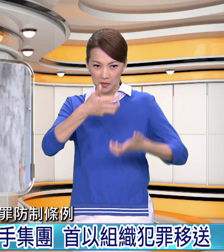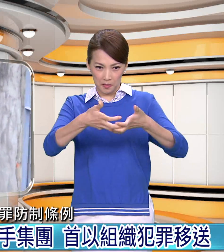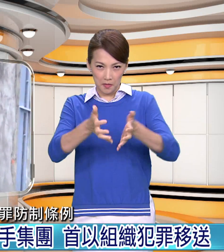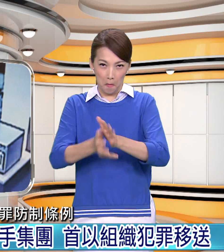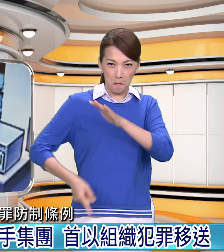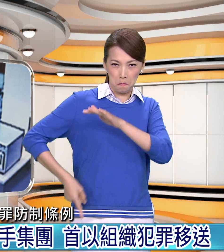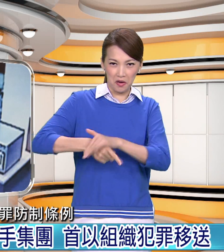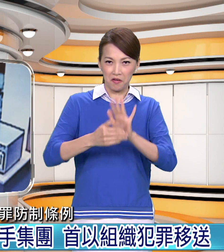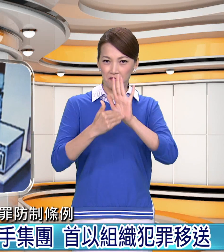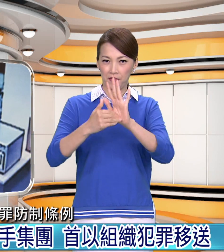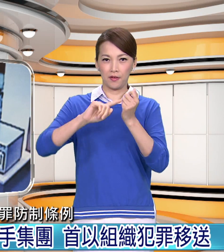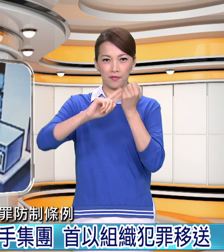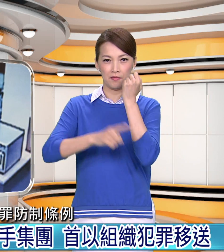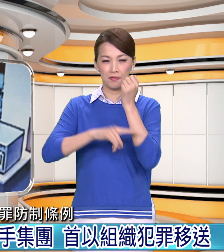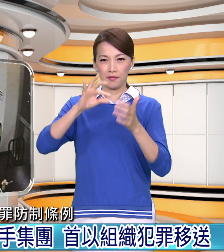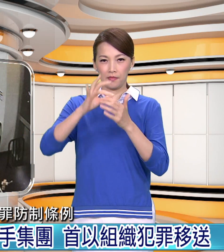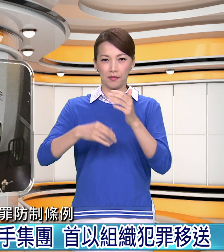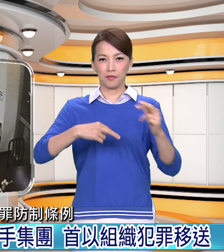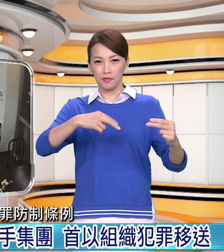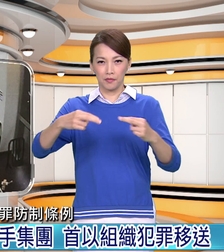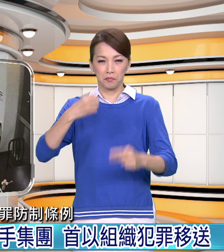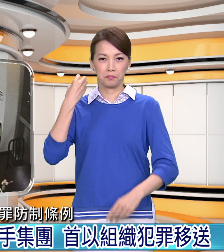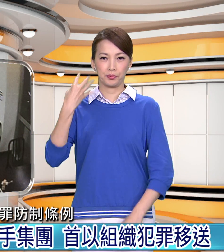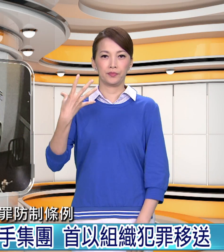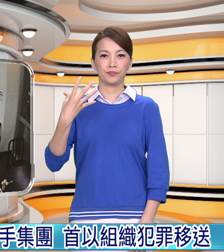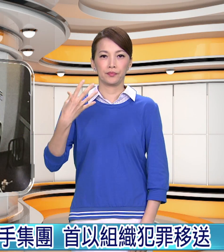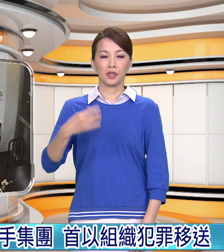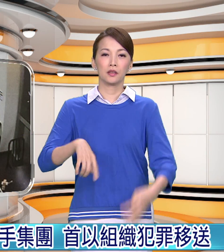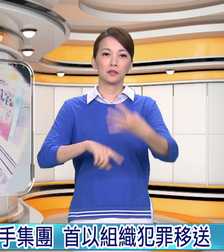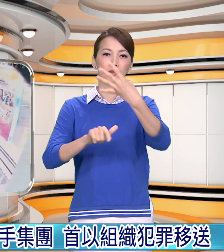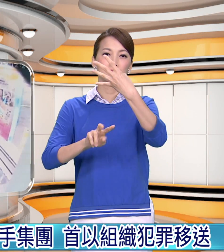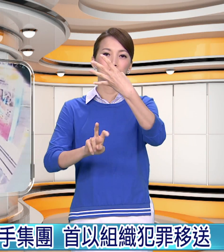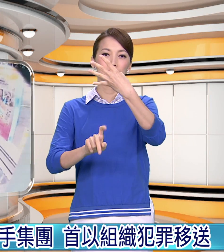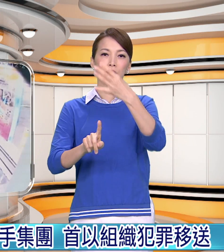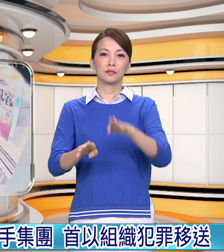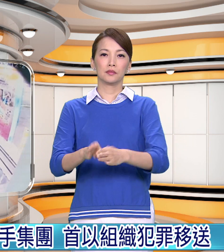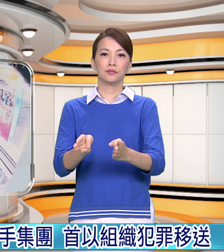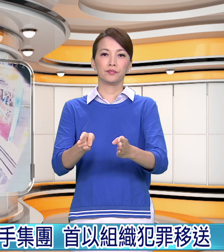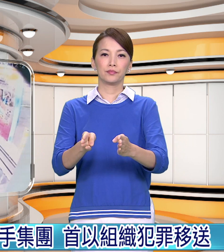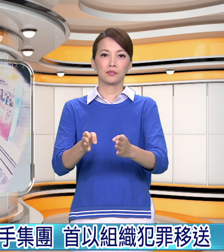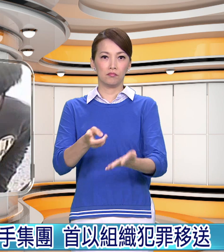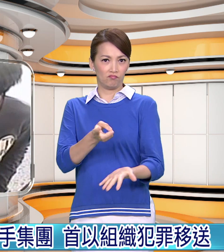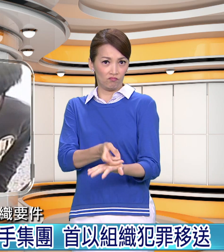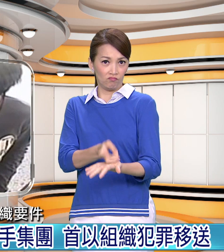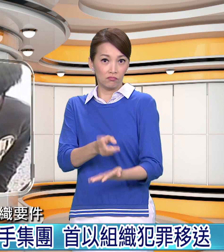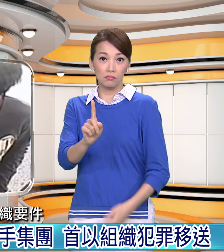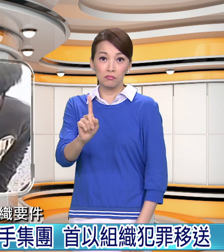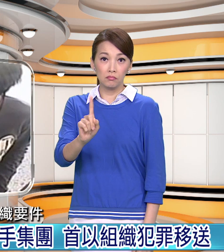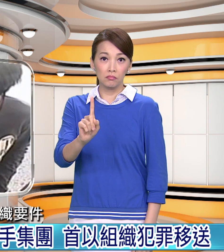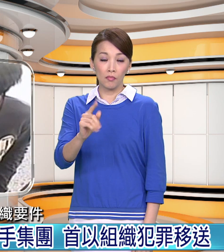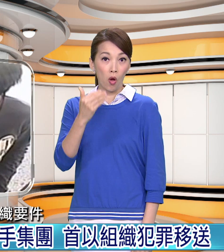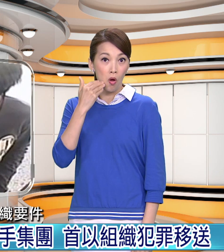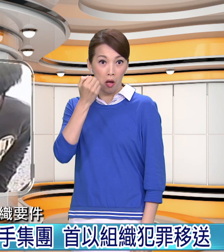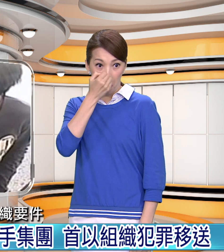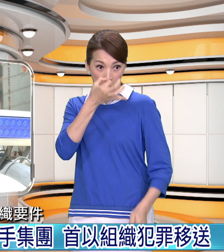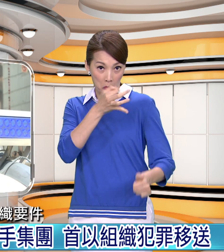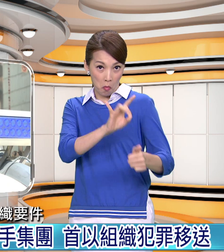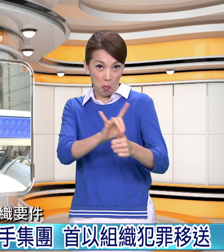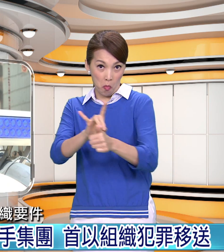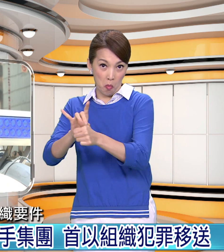新修正的组织犯罪防治条例4月21日实施，将牟利性纳入组